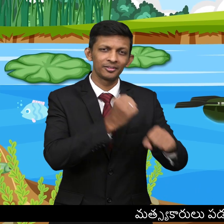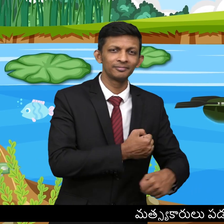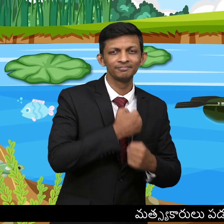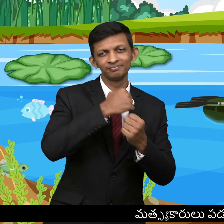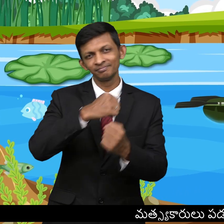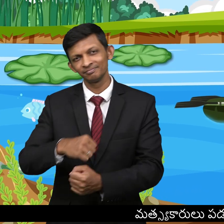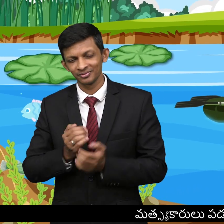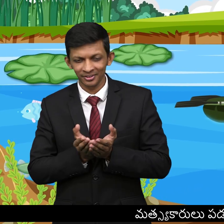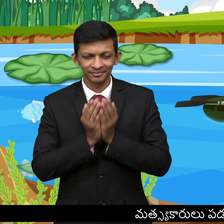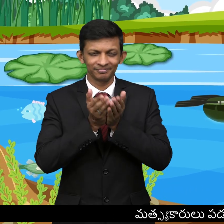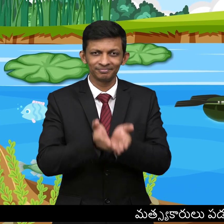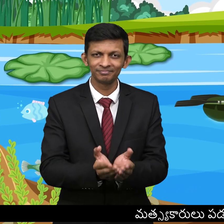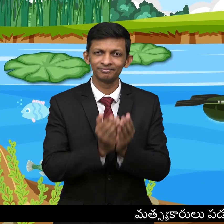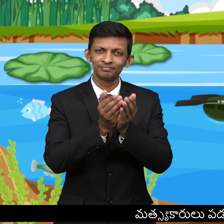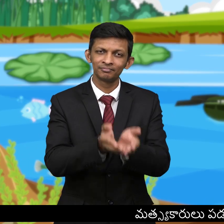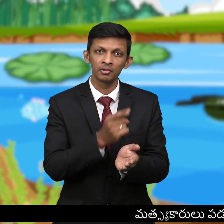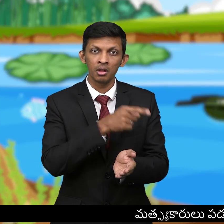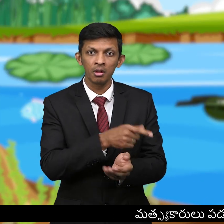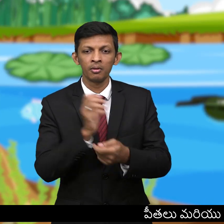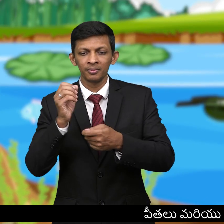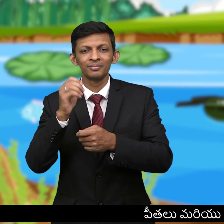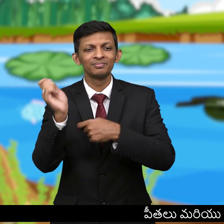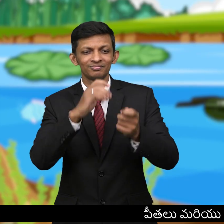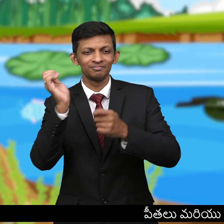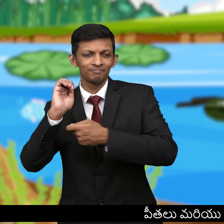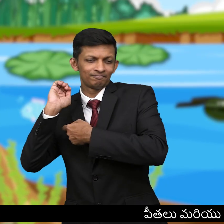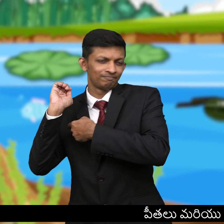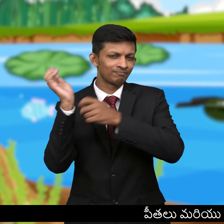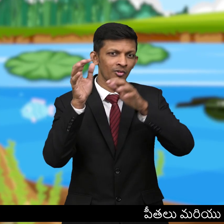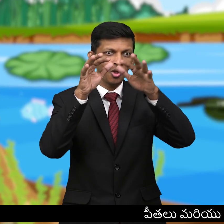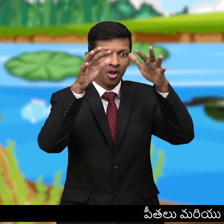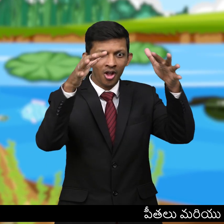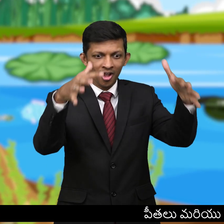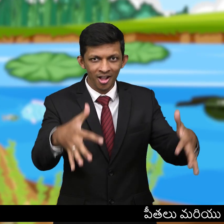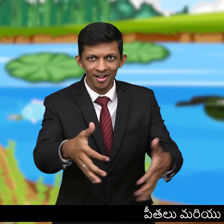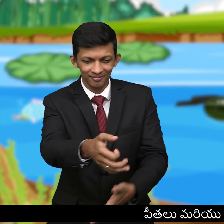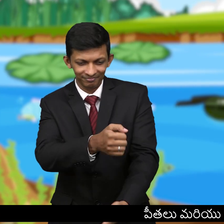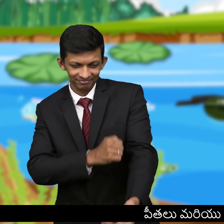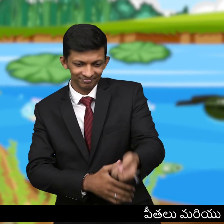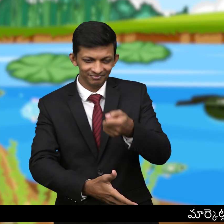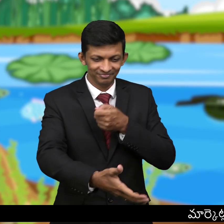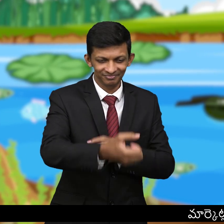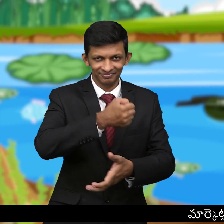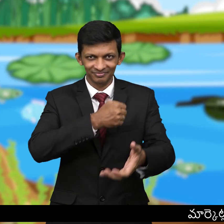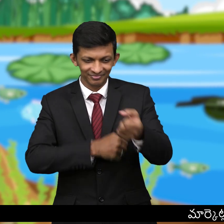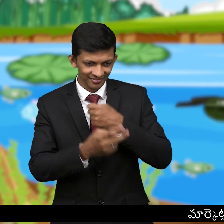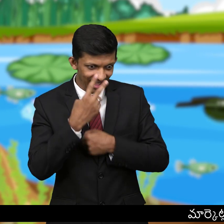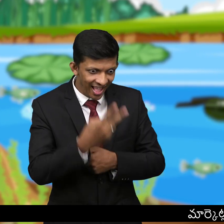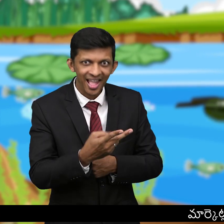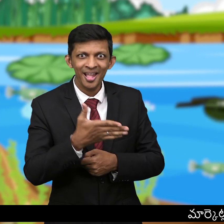మత్స్యకారులు పడవలలో ప్రయాణించి చేపలు, పీతలు మరియు ఎండ్రకాయలను పట్టుకుని